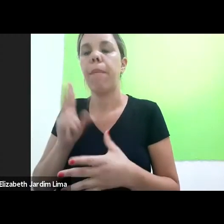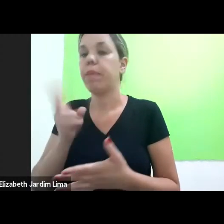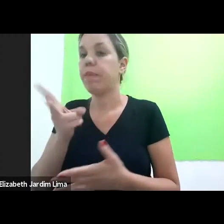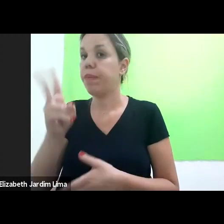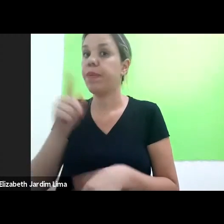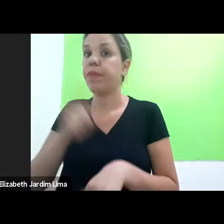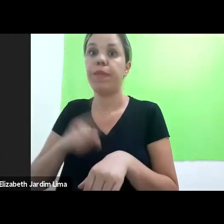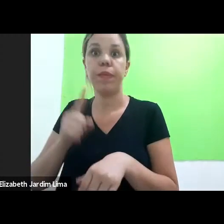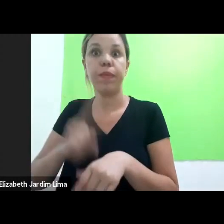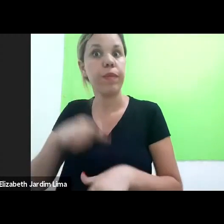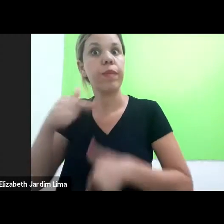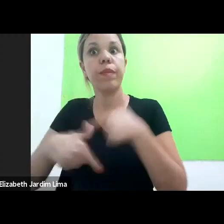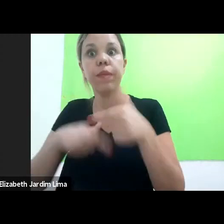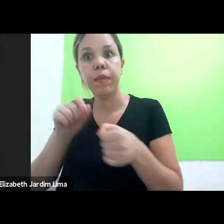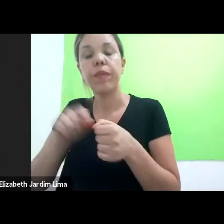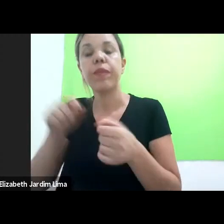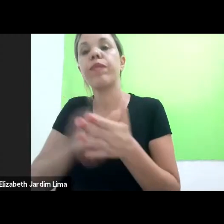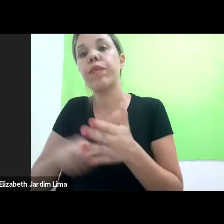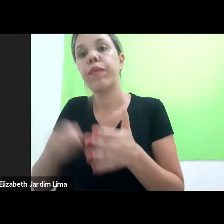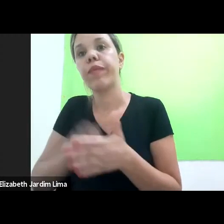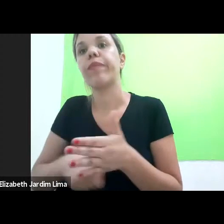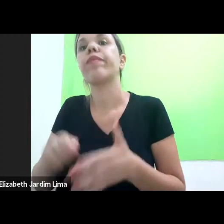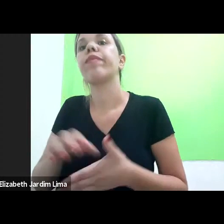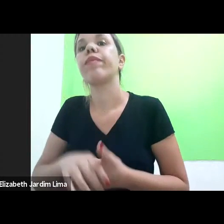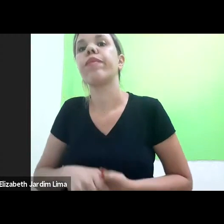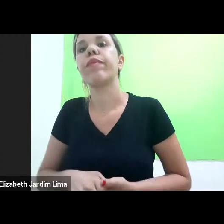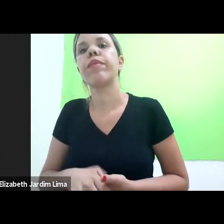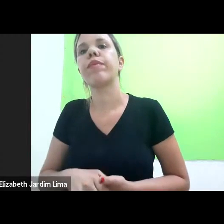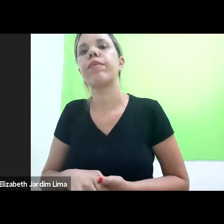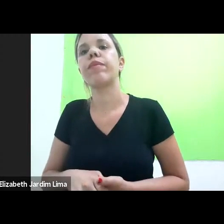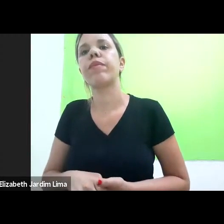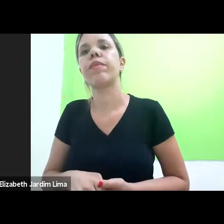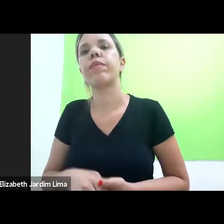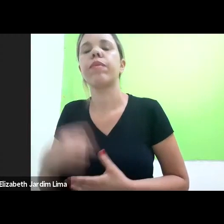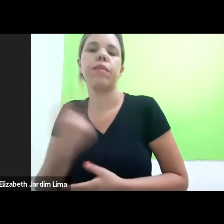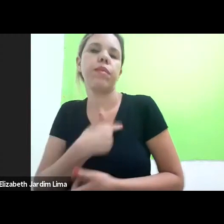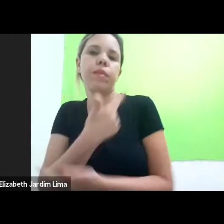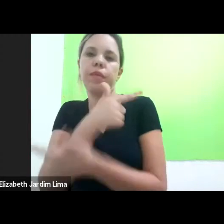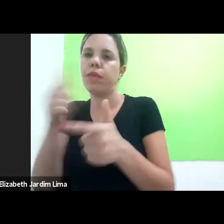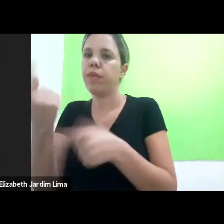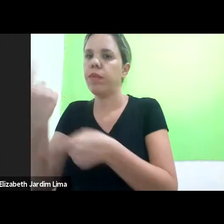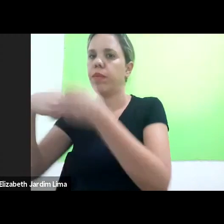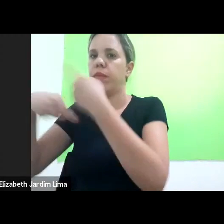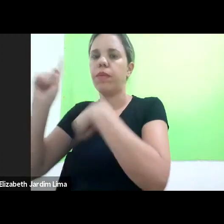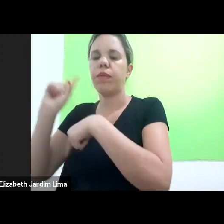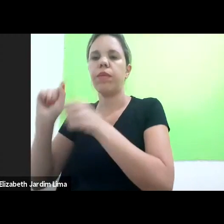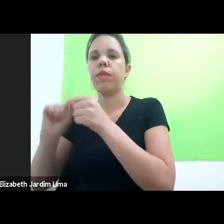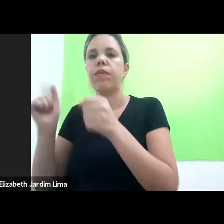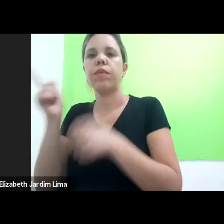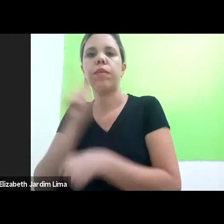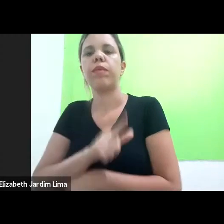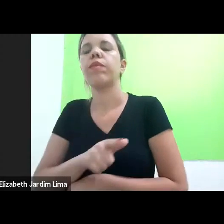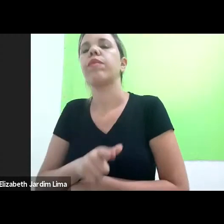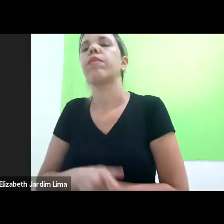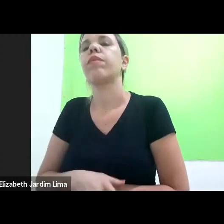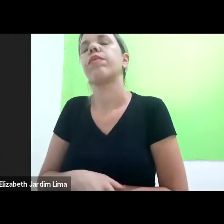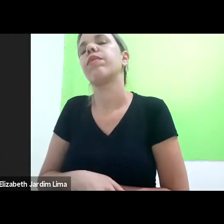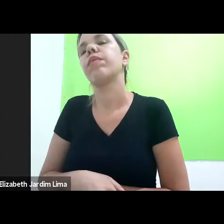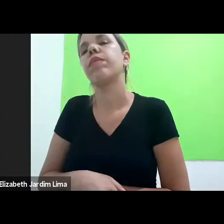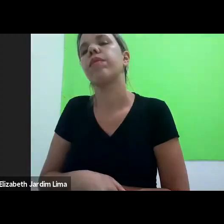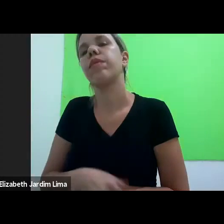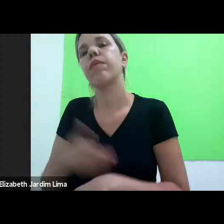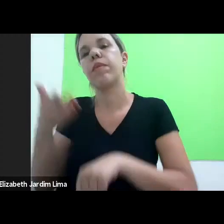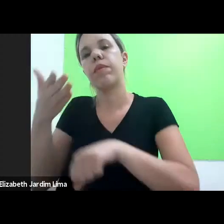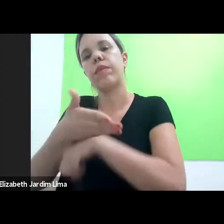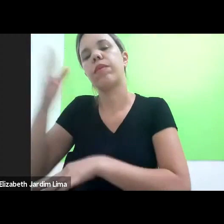momento fazendo essa luta, essa militância, para que a gente não tenha retrocessos naquilo que foi conquistado. E o acesso à